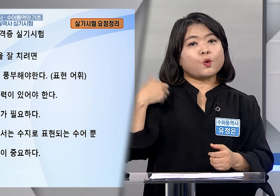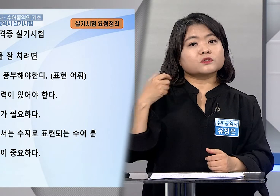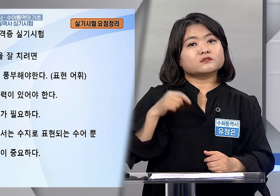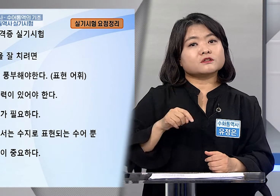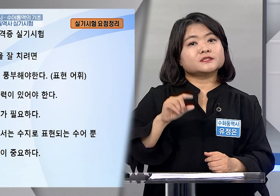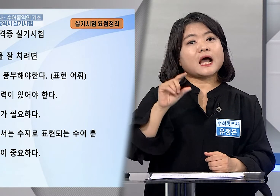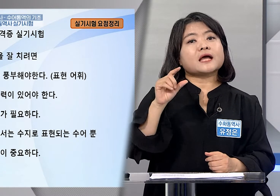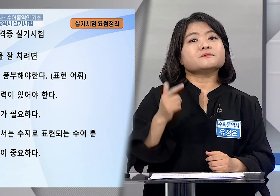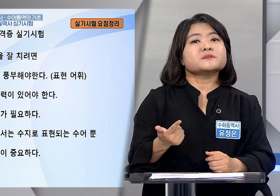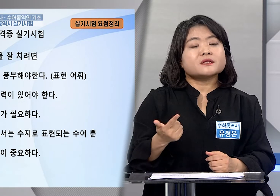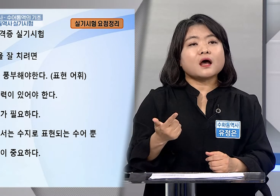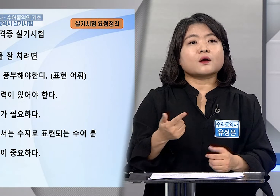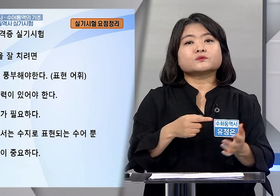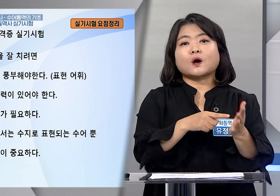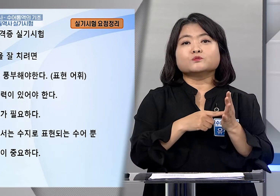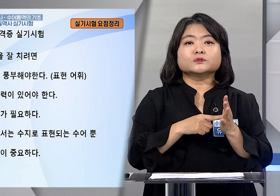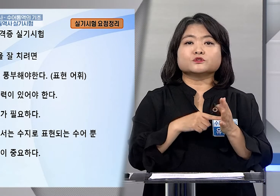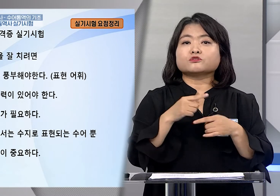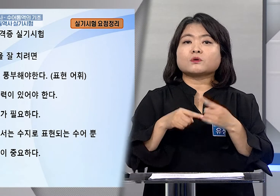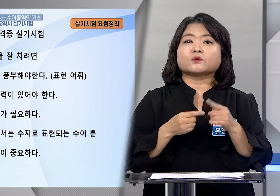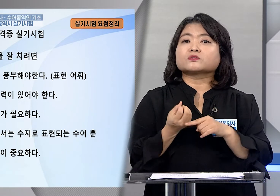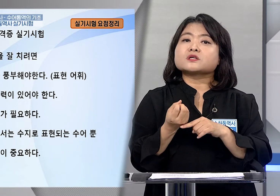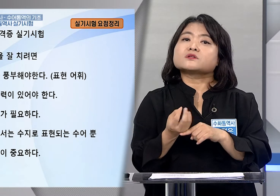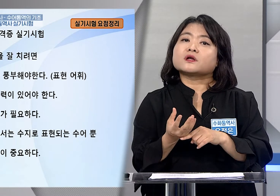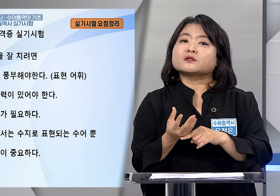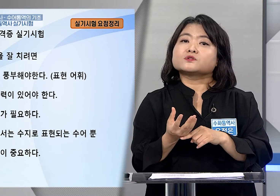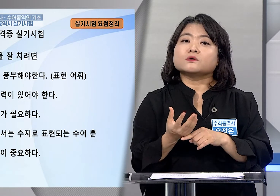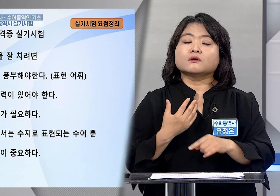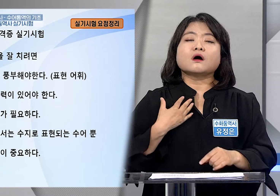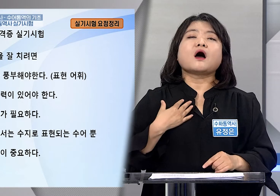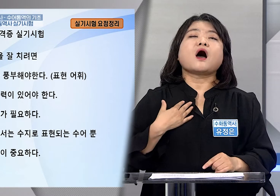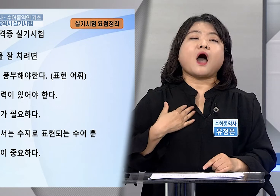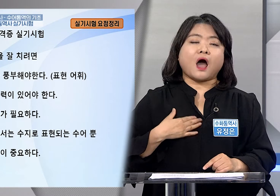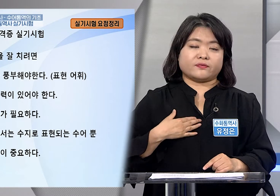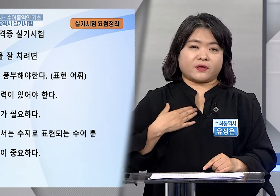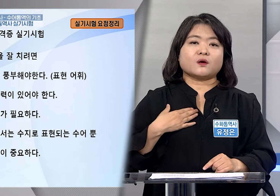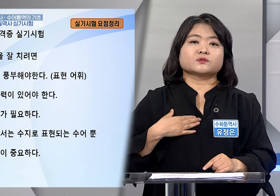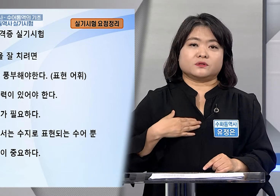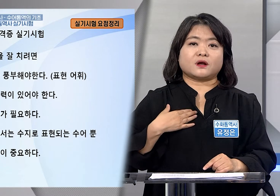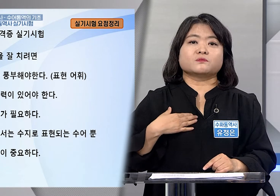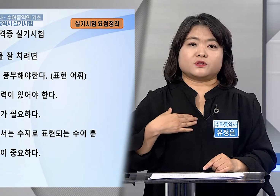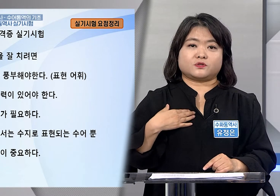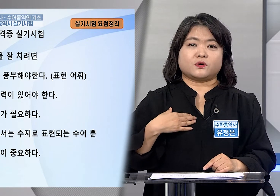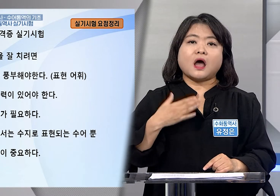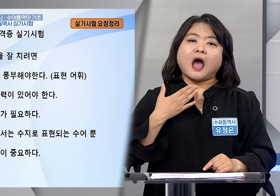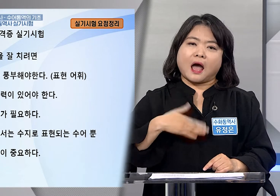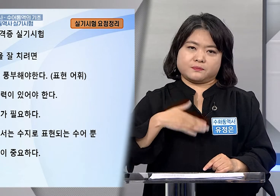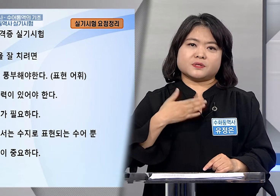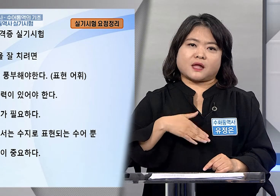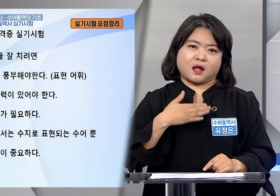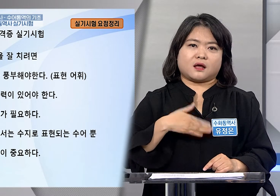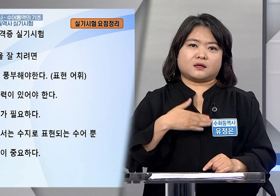모르는 것이 아닙니다라고 나오면 수어로는 어떻게 전달해야 되죠? 안다라고 전달하면 되죠. 압니다.